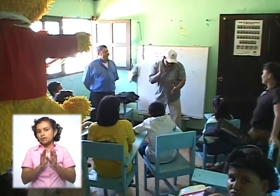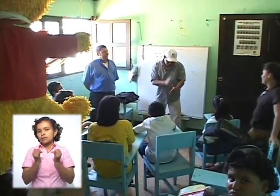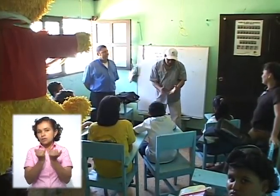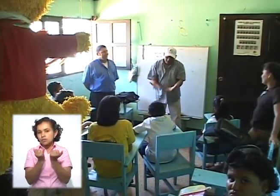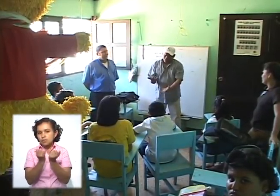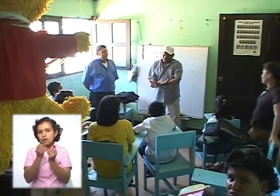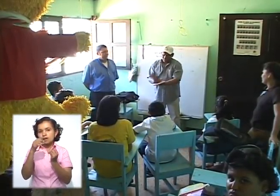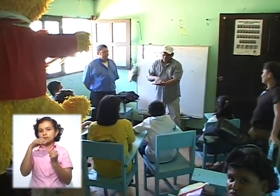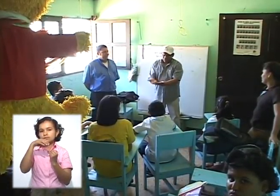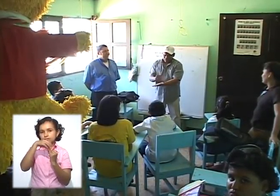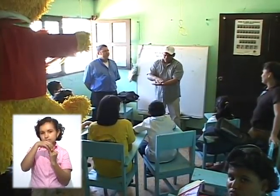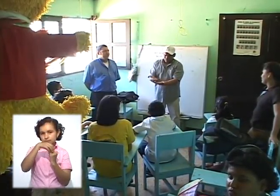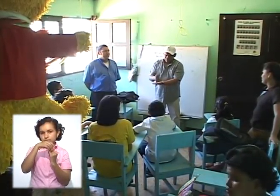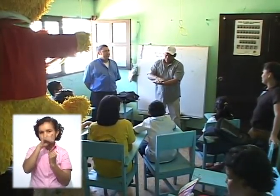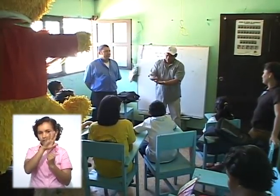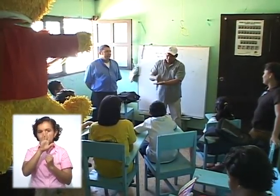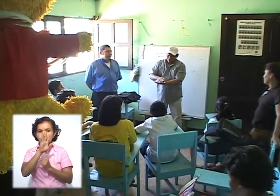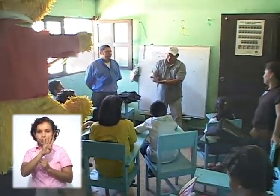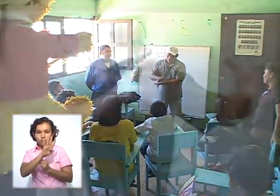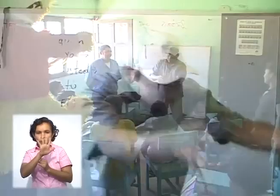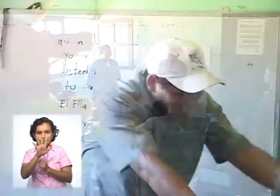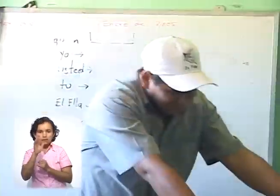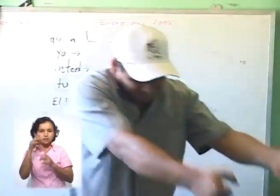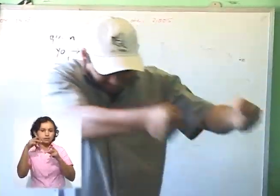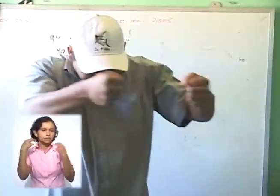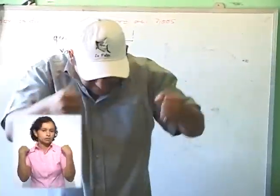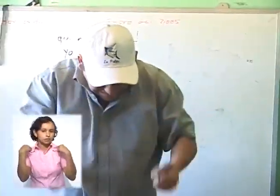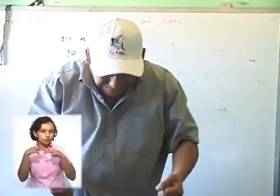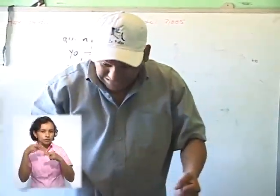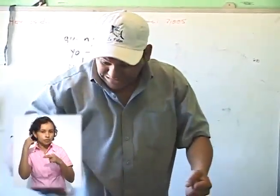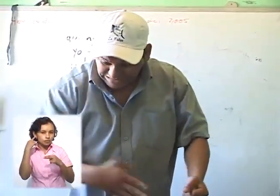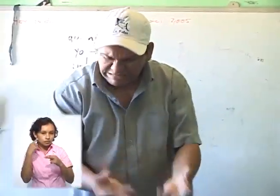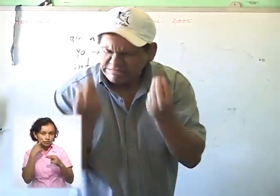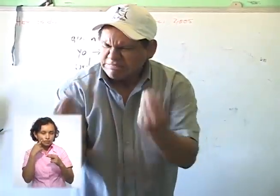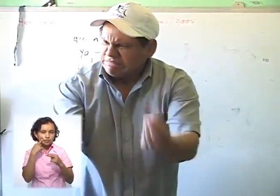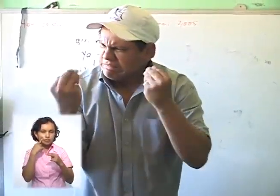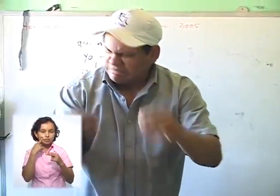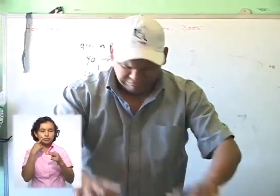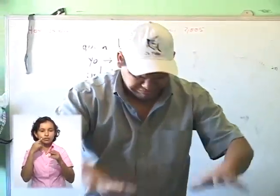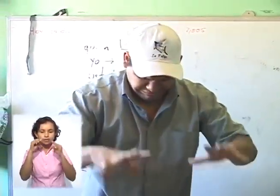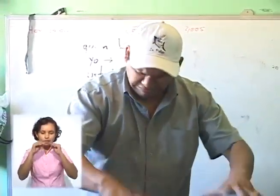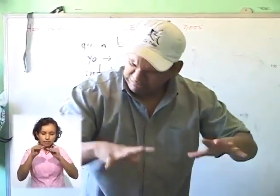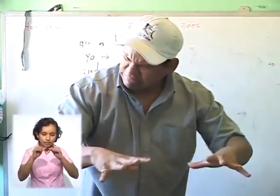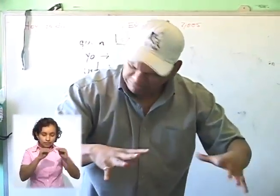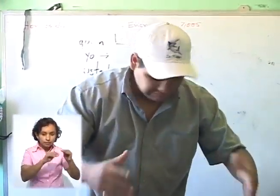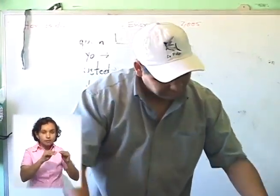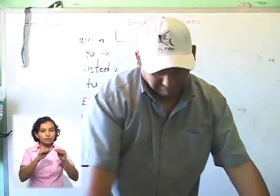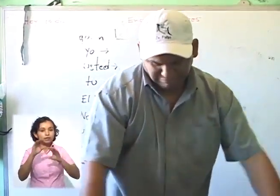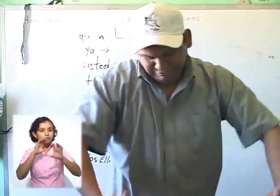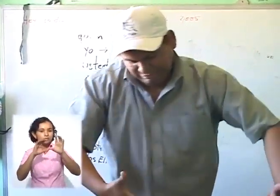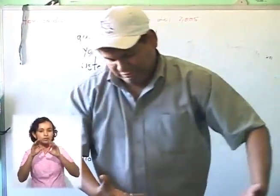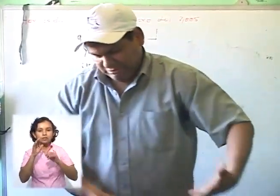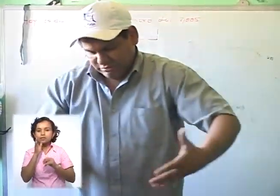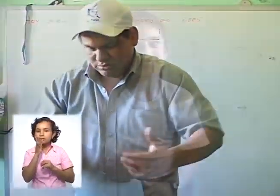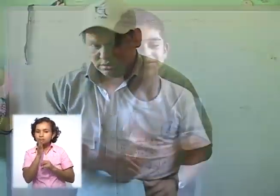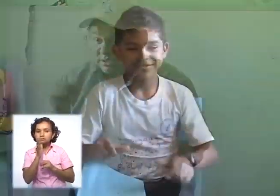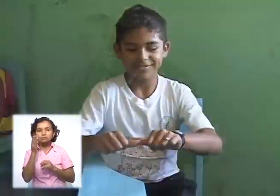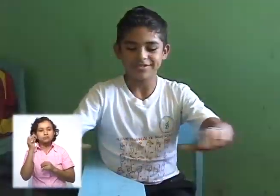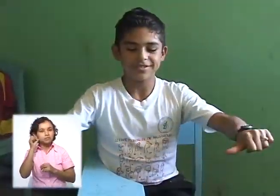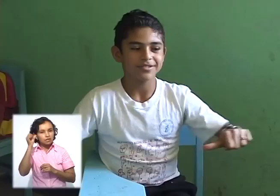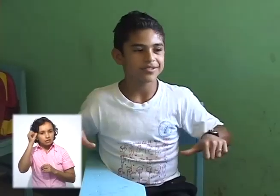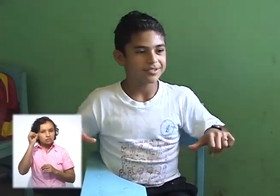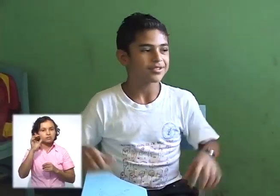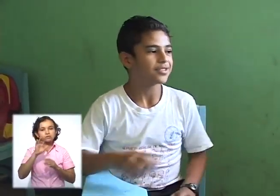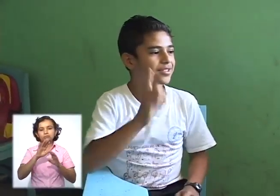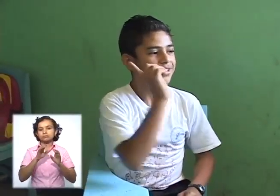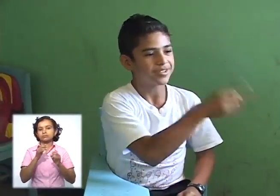como esta, ubicada en San Rafael del Sur, en las que 45 profesores sordos imparten clases y le enseñan a comunicarse a